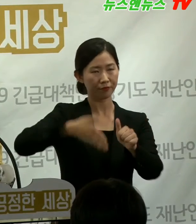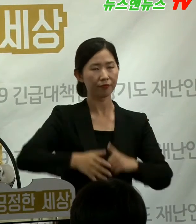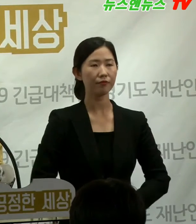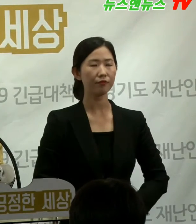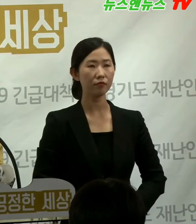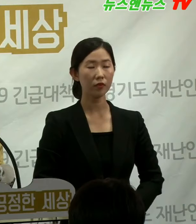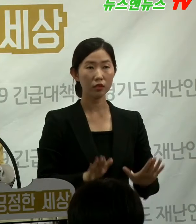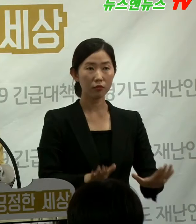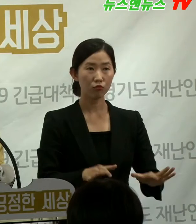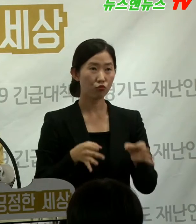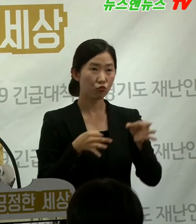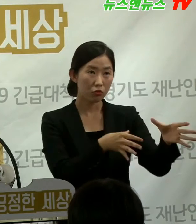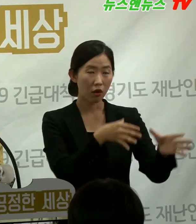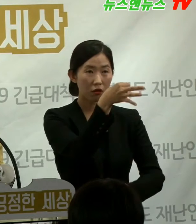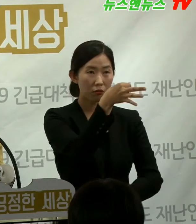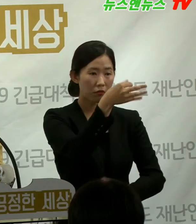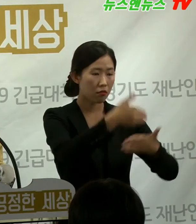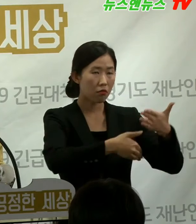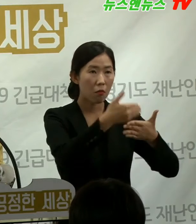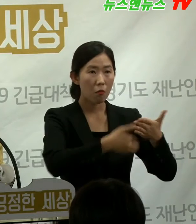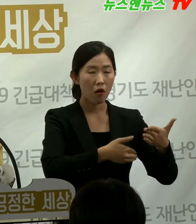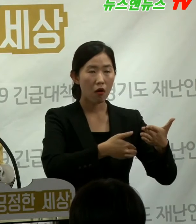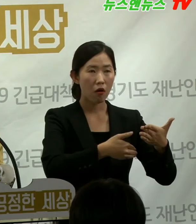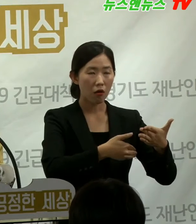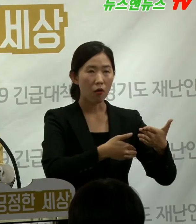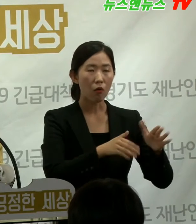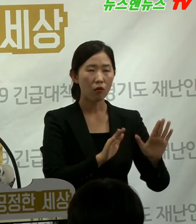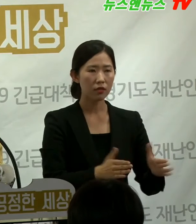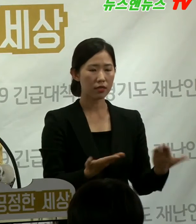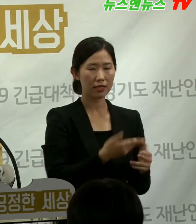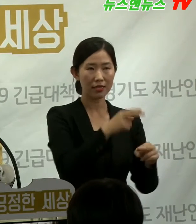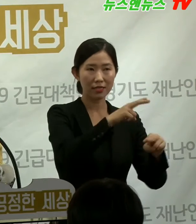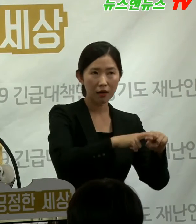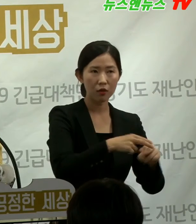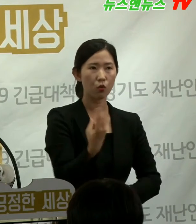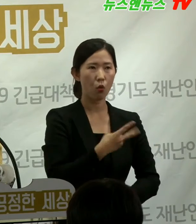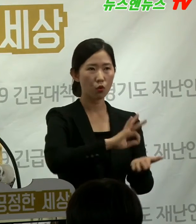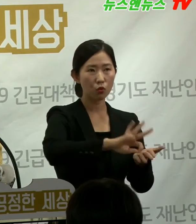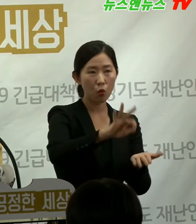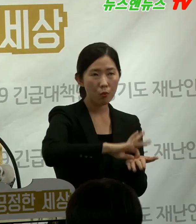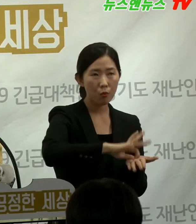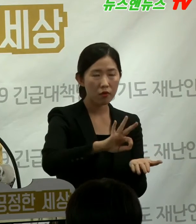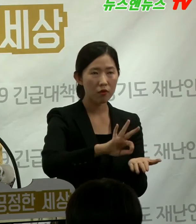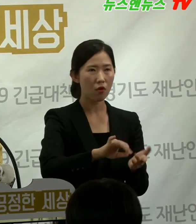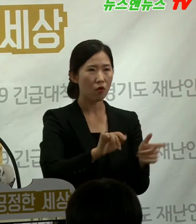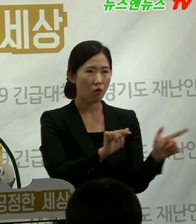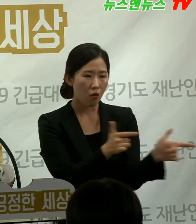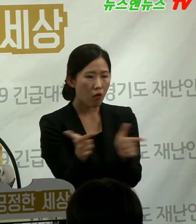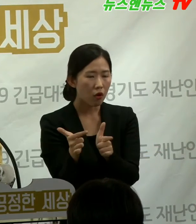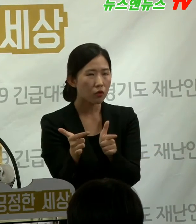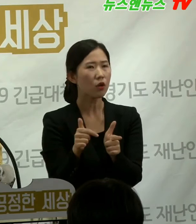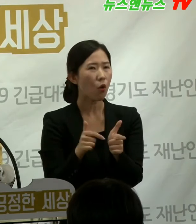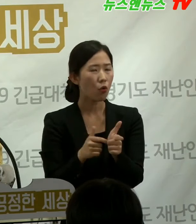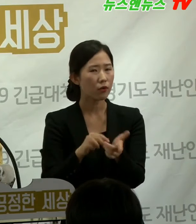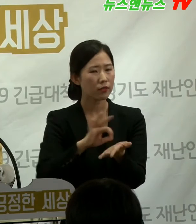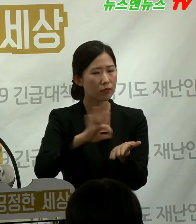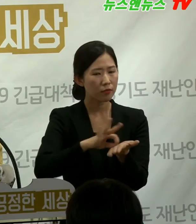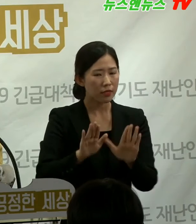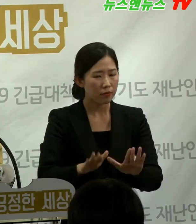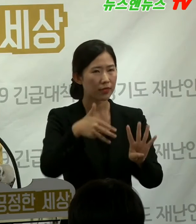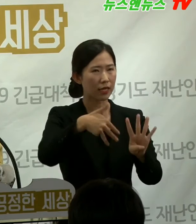투자금이 남아도는 저성장 시대, 일자리와 소비 그리고 가처분 소득이 상대적으로 줄어드는 4차